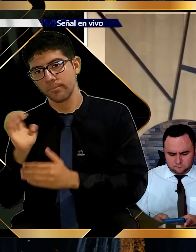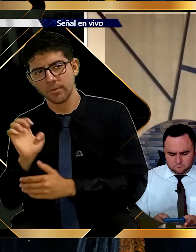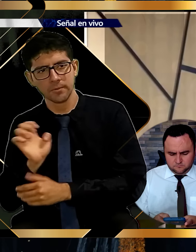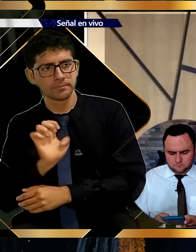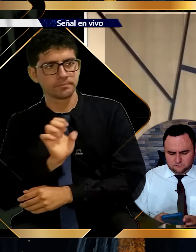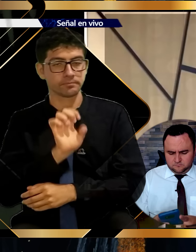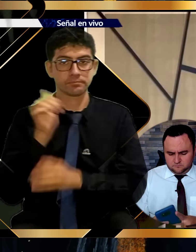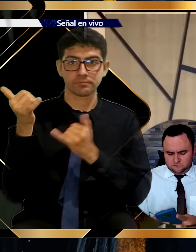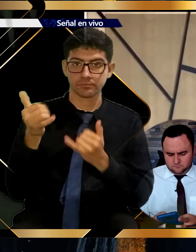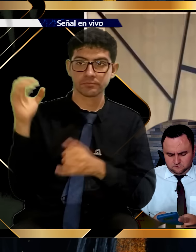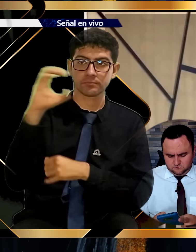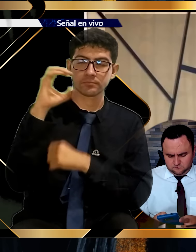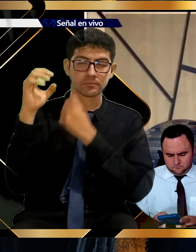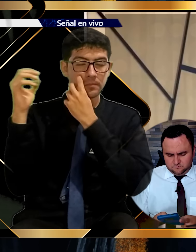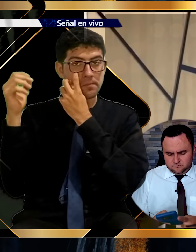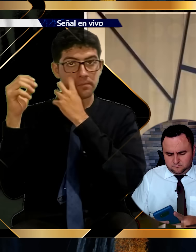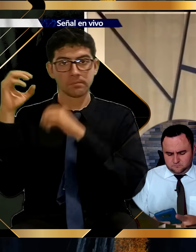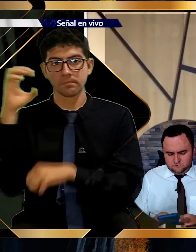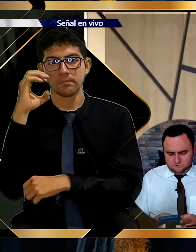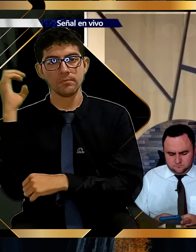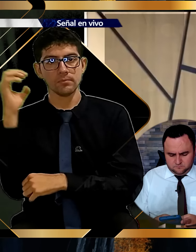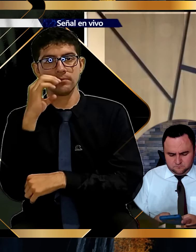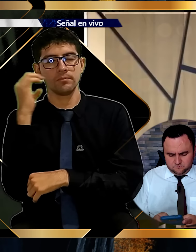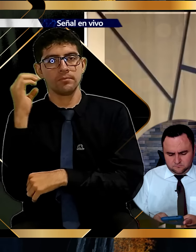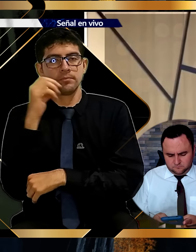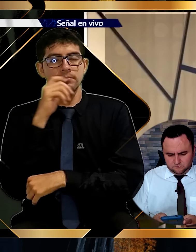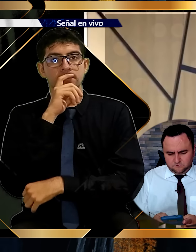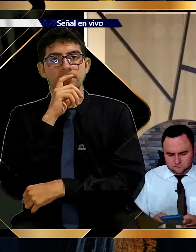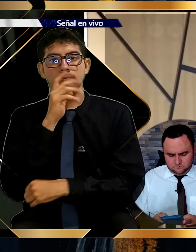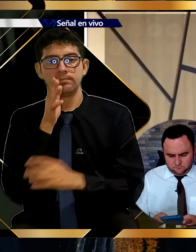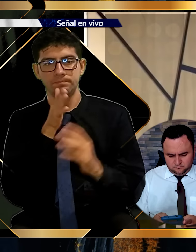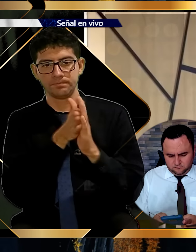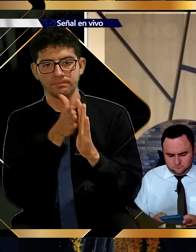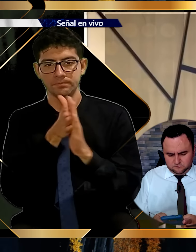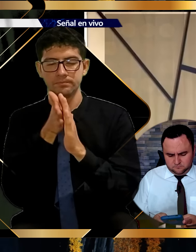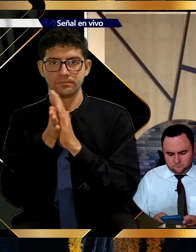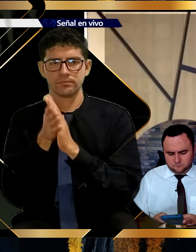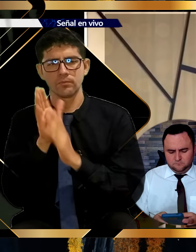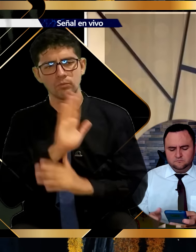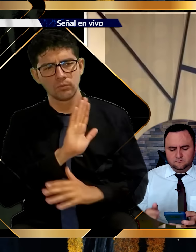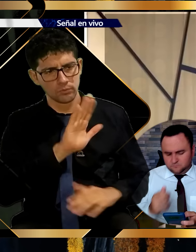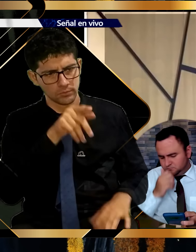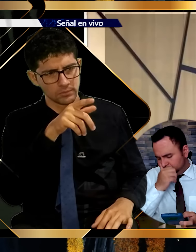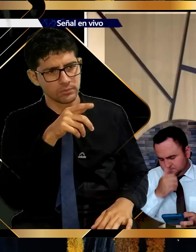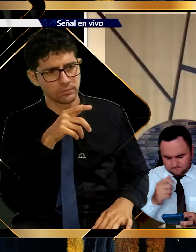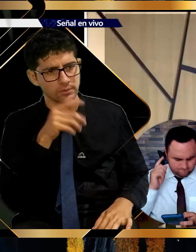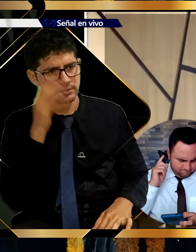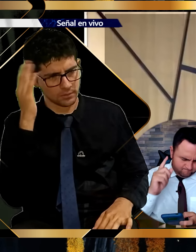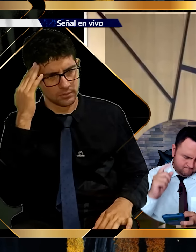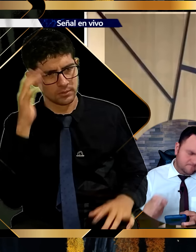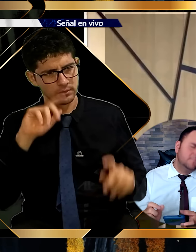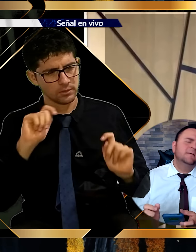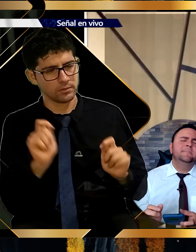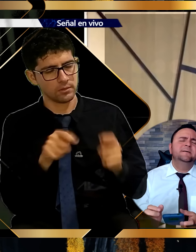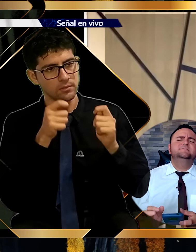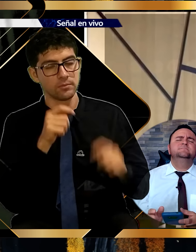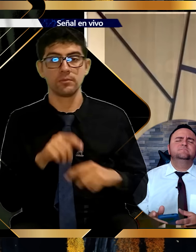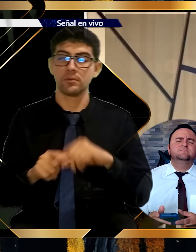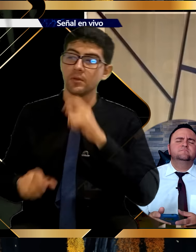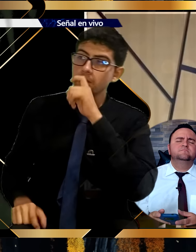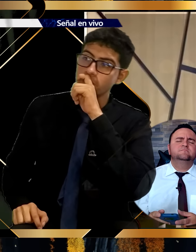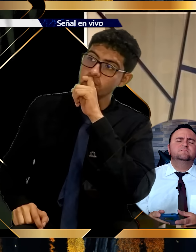de los argumentos que usábamos, señora o señor, ¿usted está seguro que está salvo? ¿Y qué te decían?